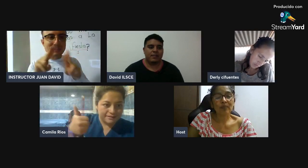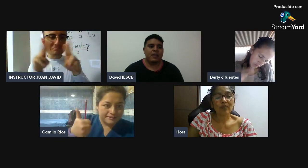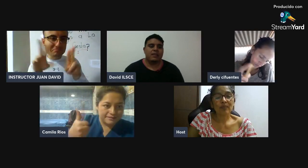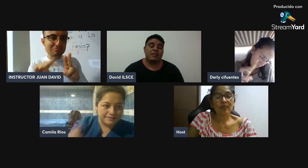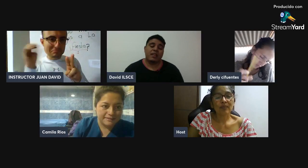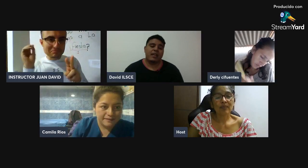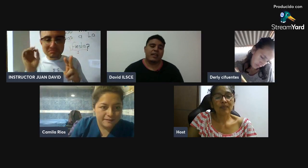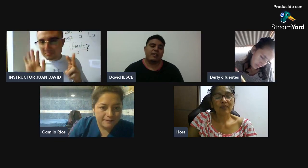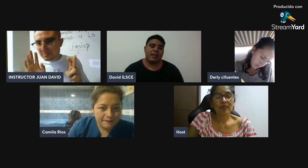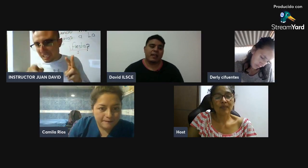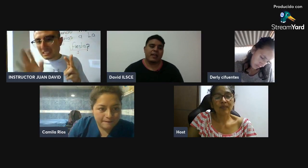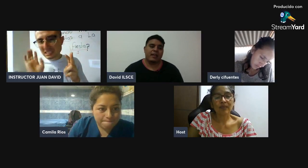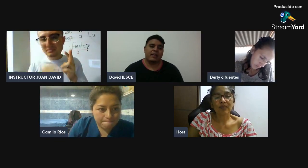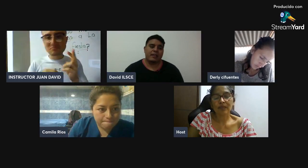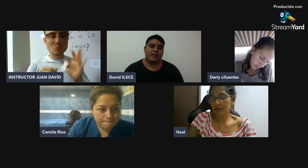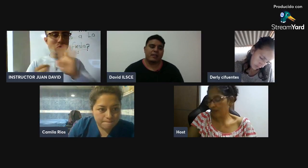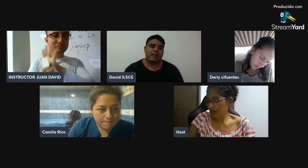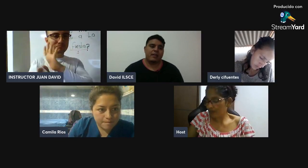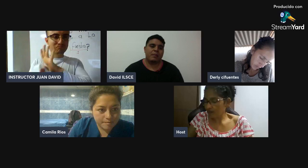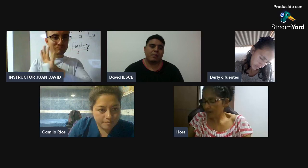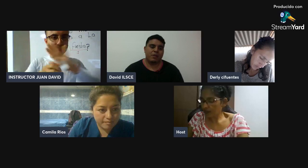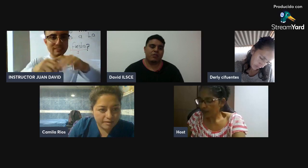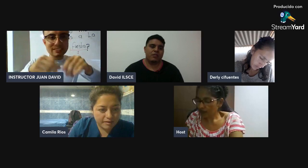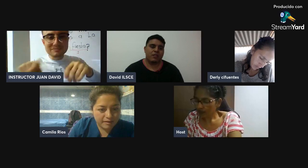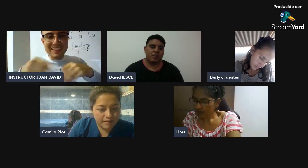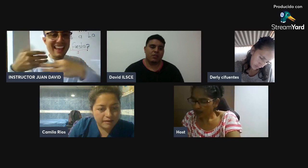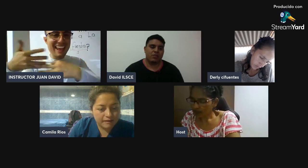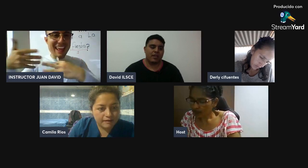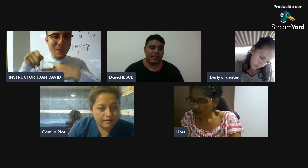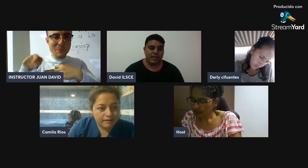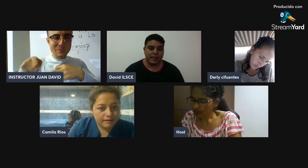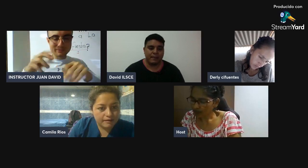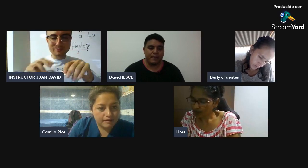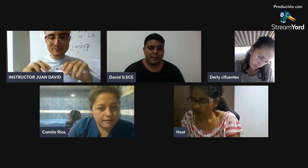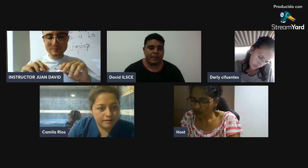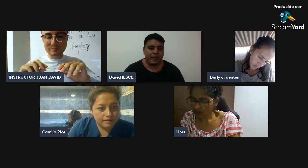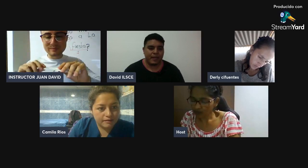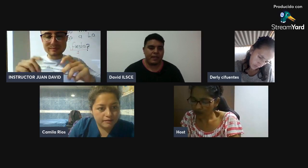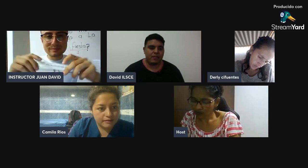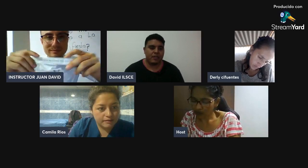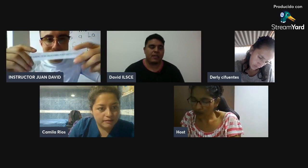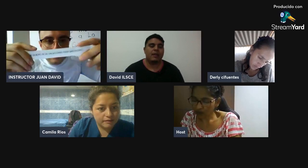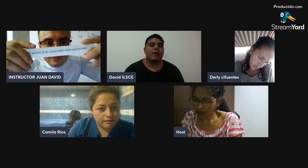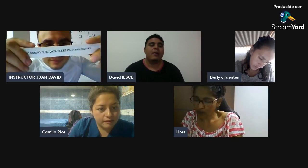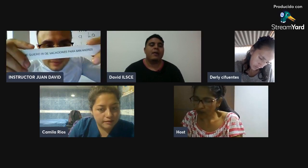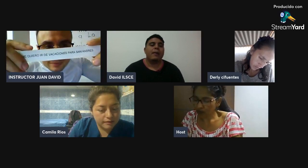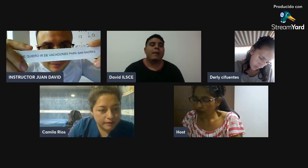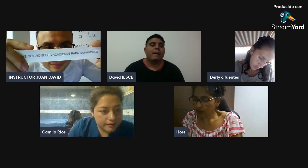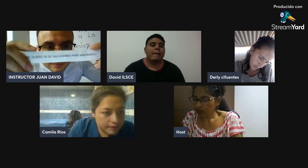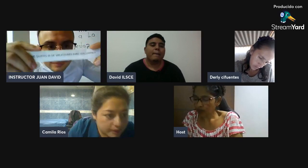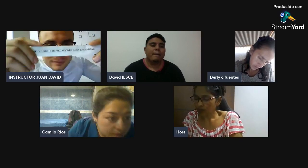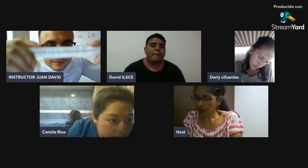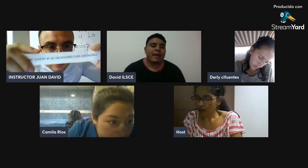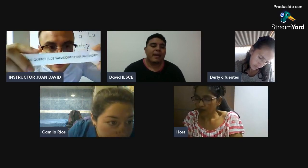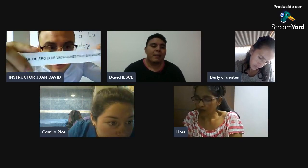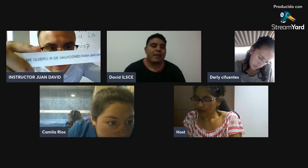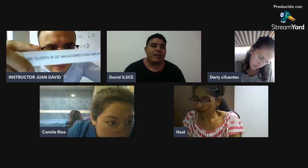si es el internet y por eso sexualidad no tranquila tranquila yolanda para camila la